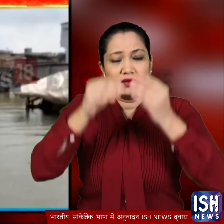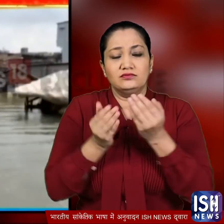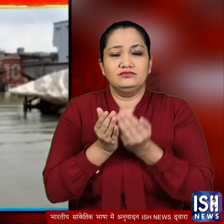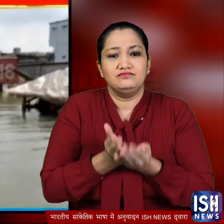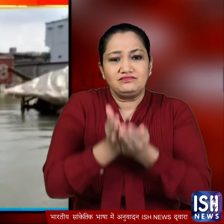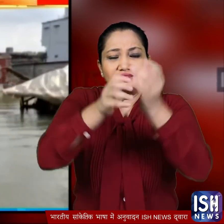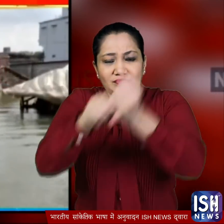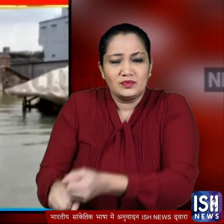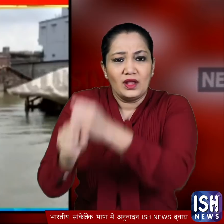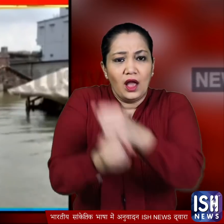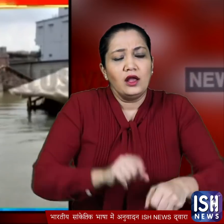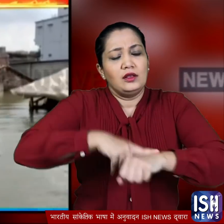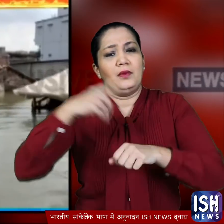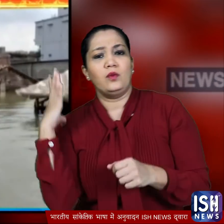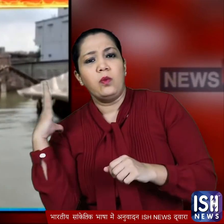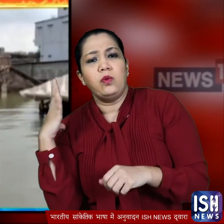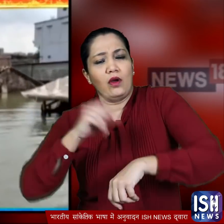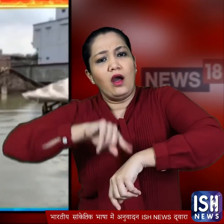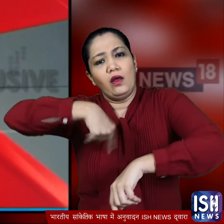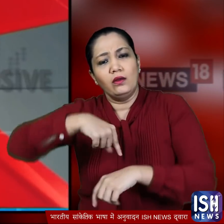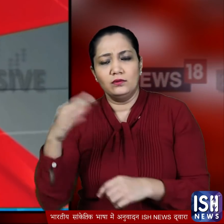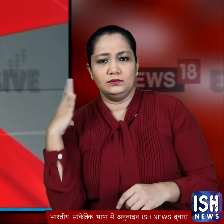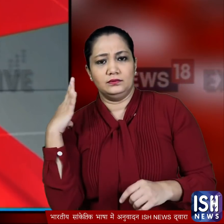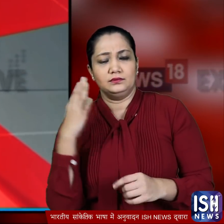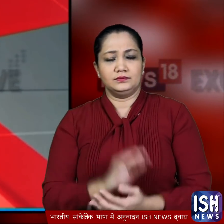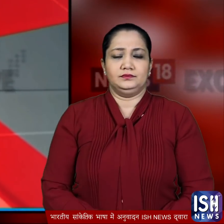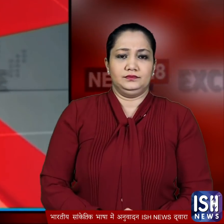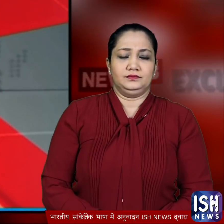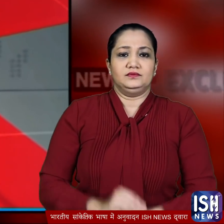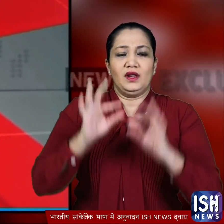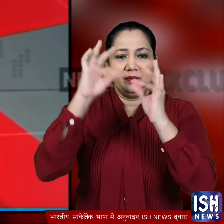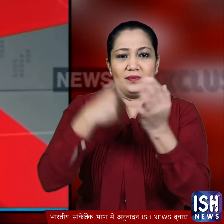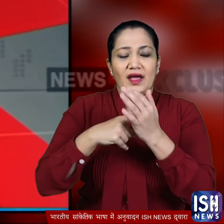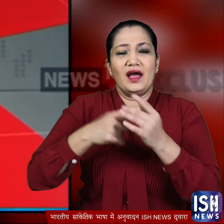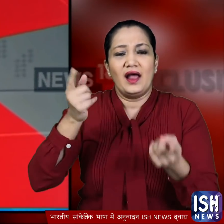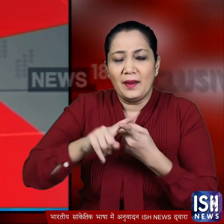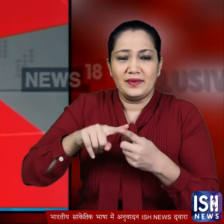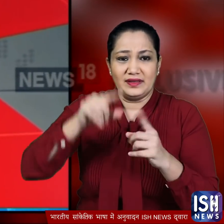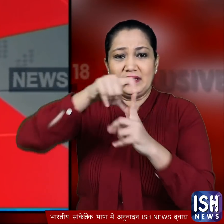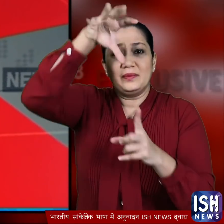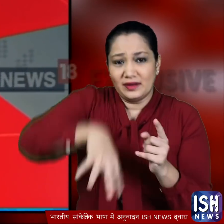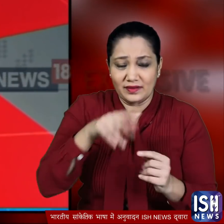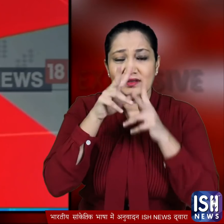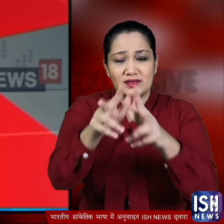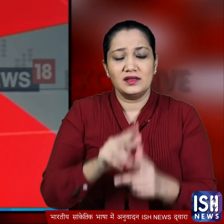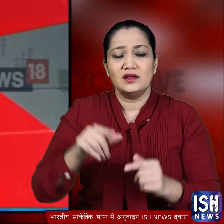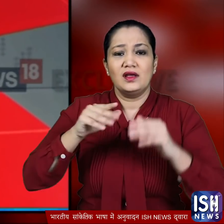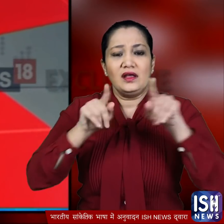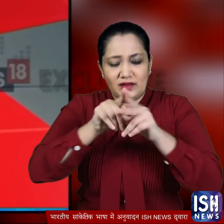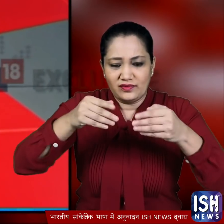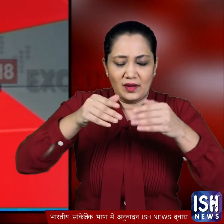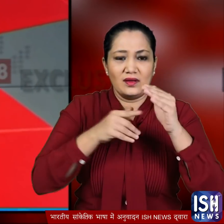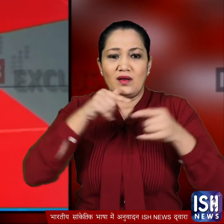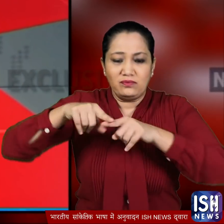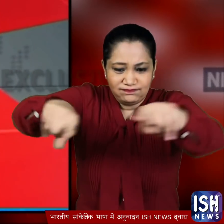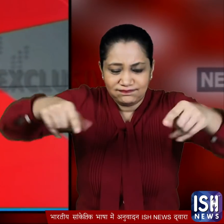सफर के लिए उन्हें काफी देर तक इंतजार करना पड़ता है। सौभाग्य की बात है कि बिहार के सिंचाई विभाग का दावा है कि वहां नदियों पर बने सभी तटबंध